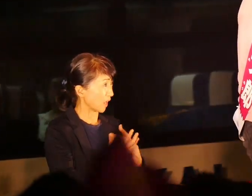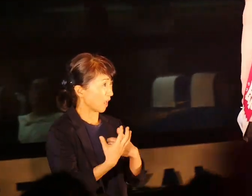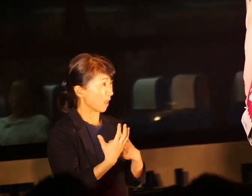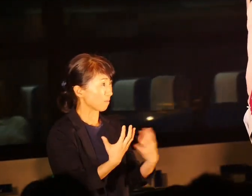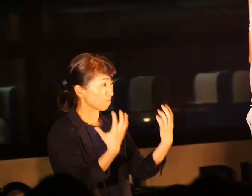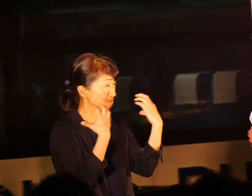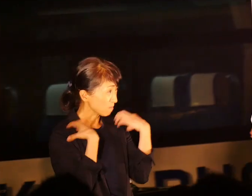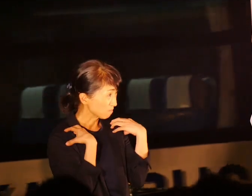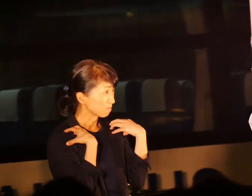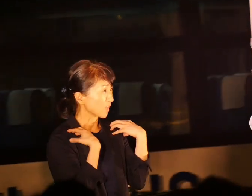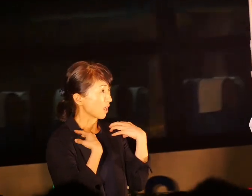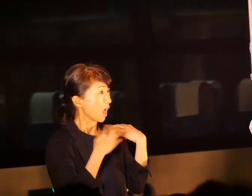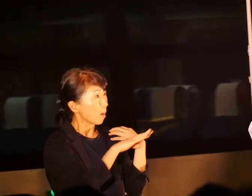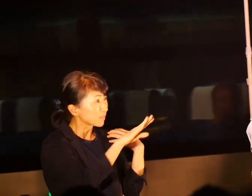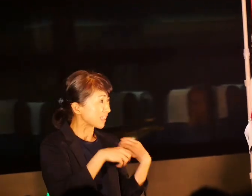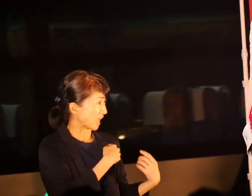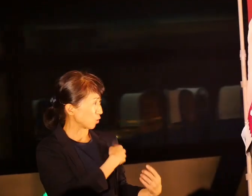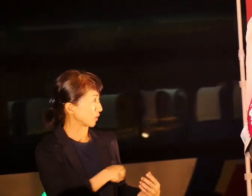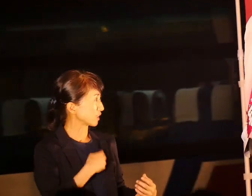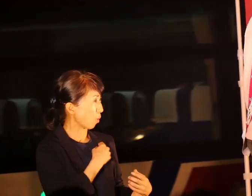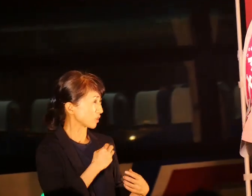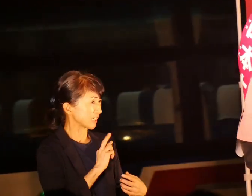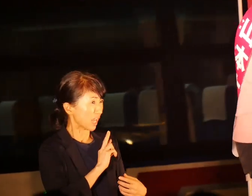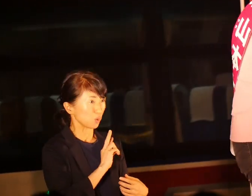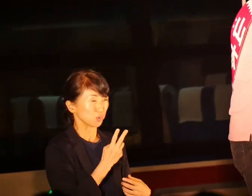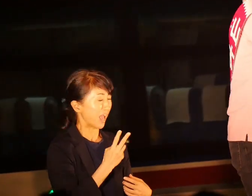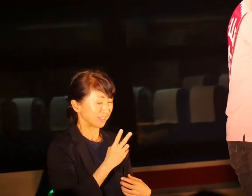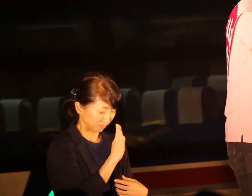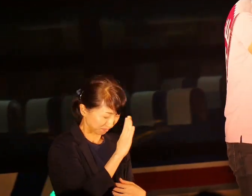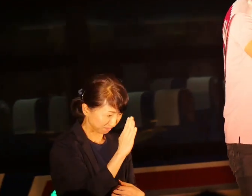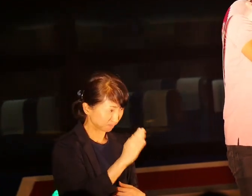その気持ちどうやって裏切れっつんだよ。